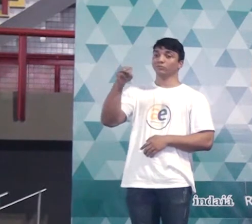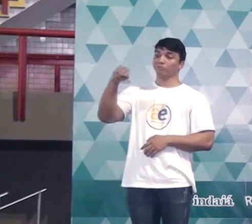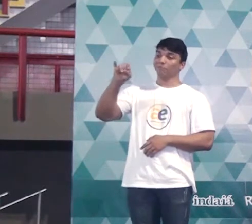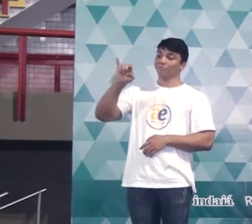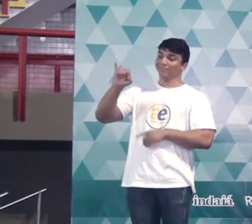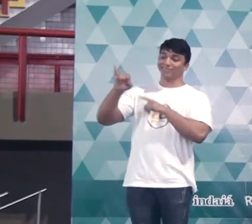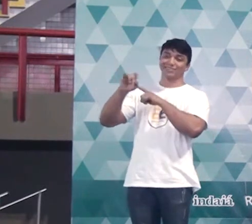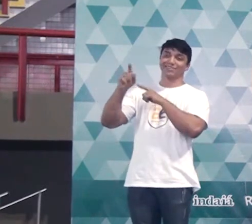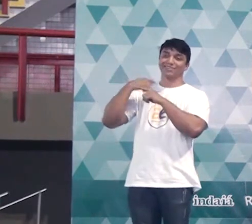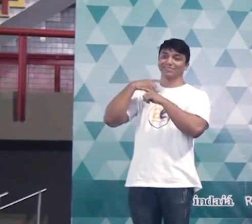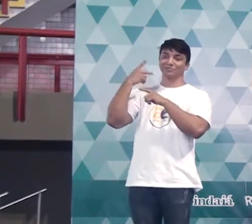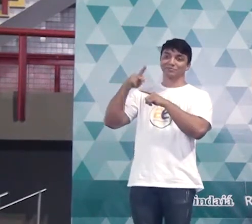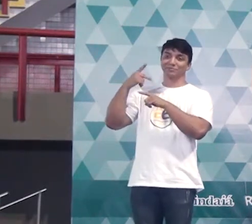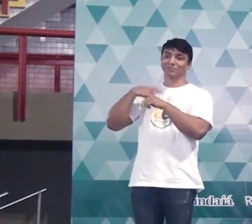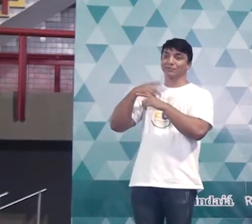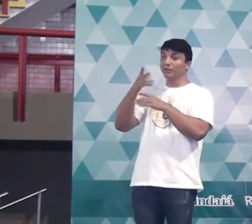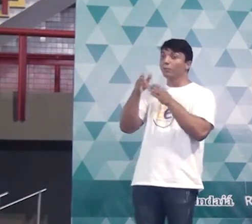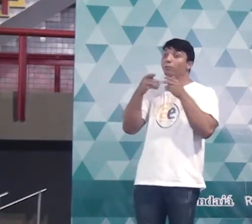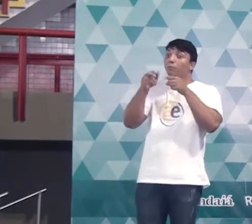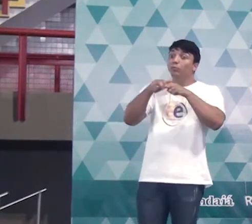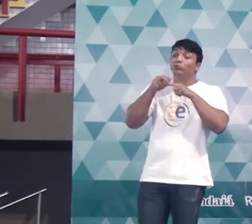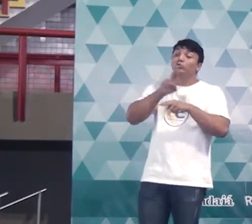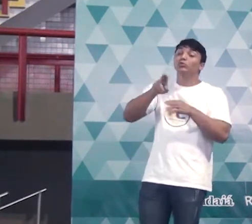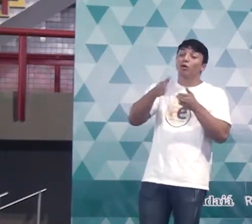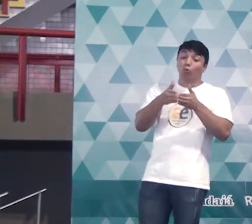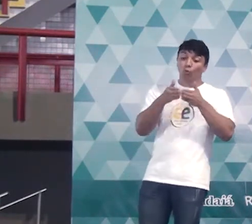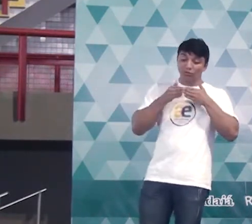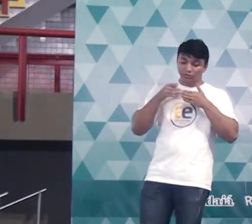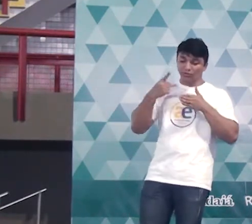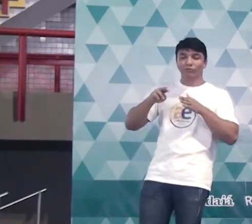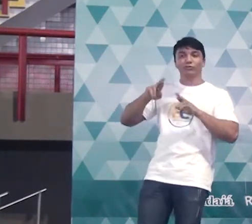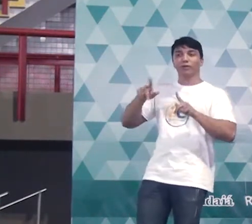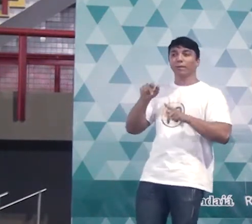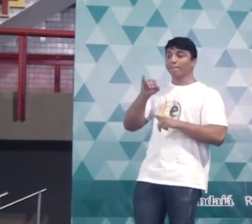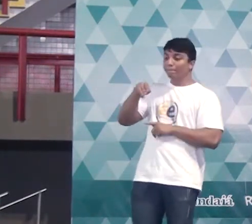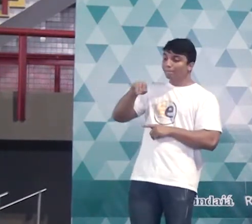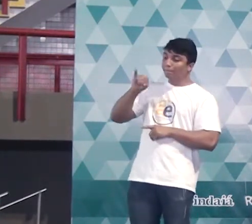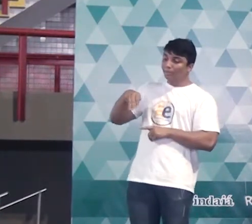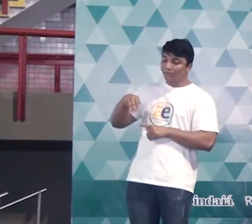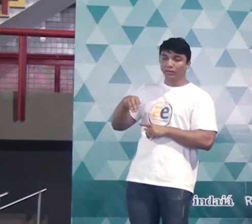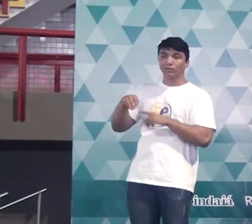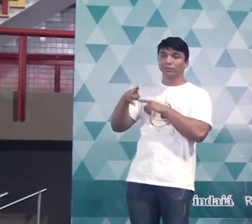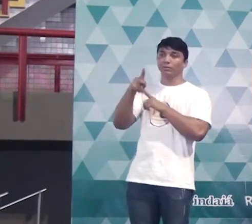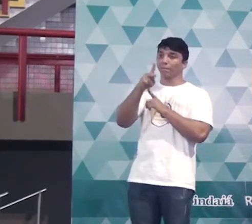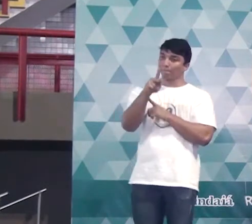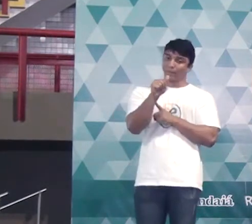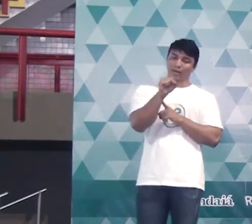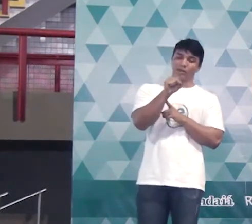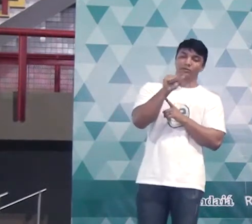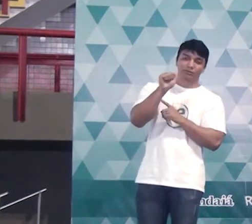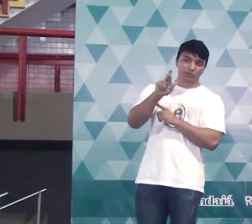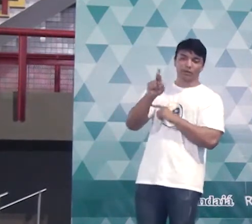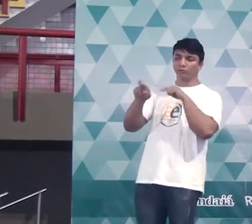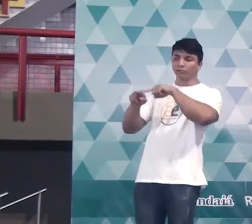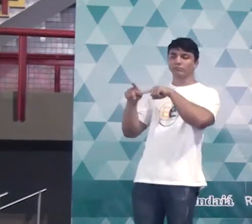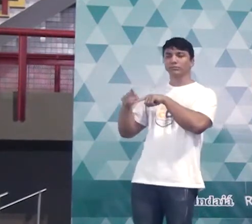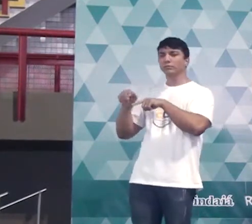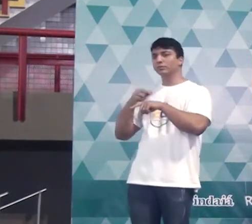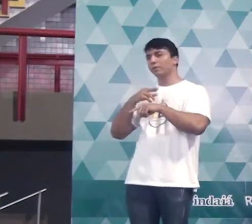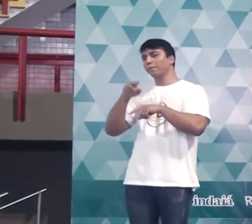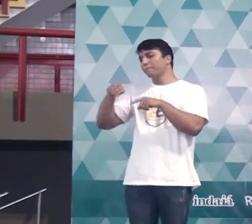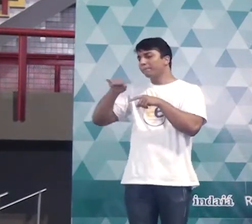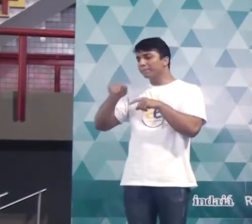nada dizer com licença. E para mim passar, que é uma coisa muito brasileira, né? Para mim passar, para